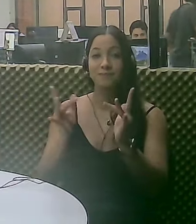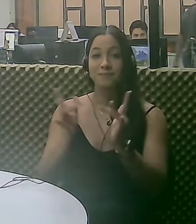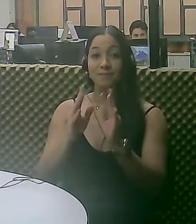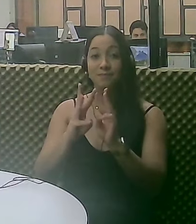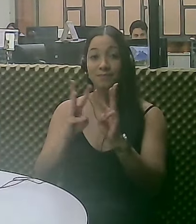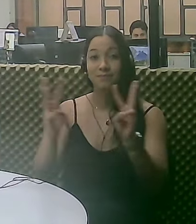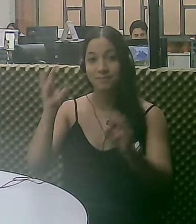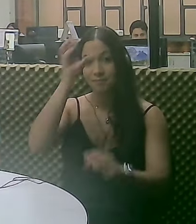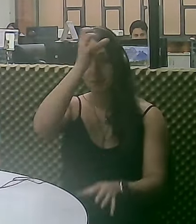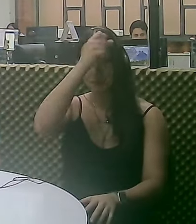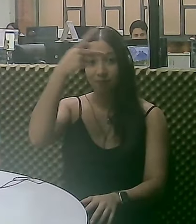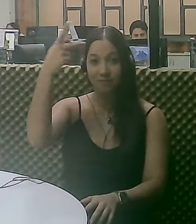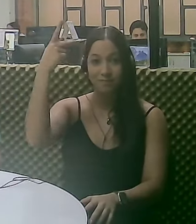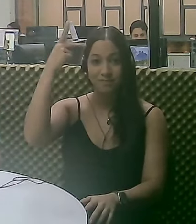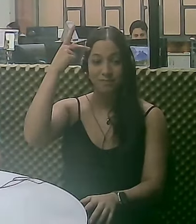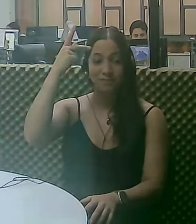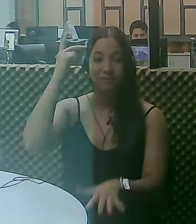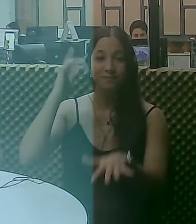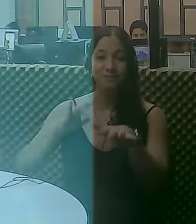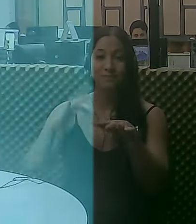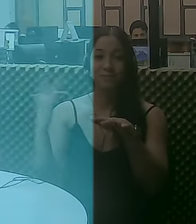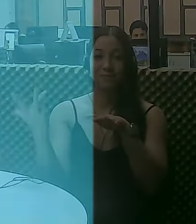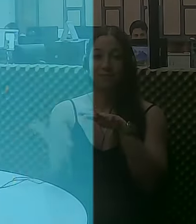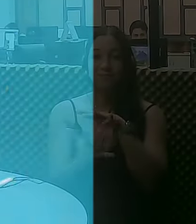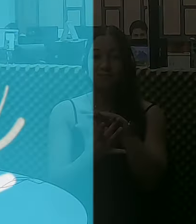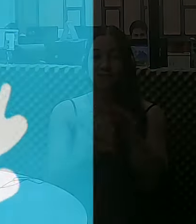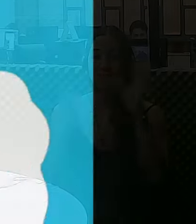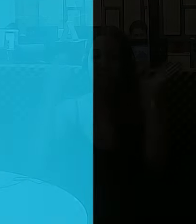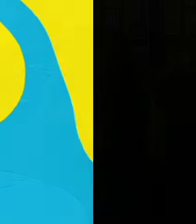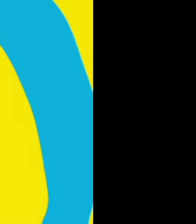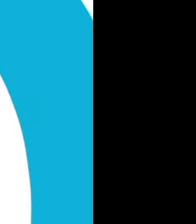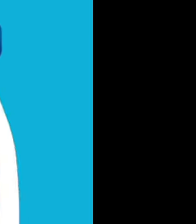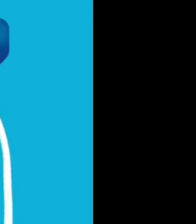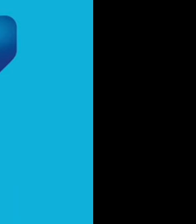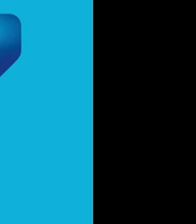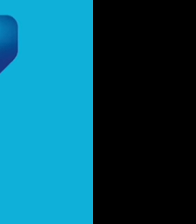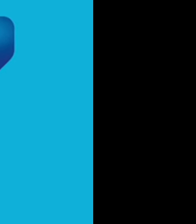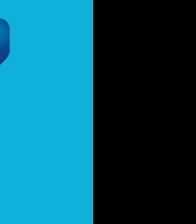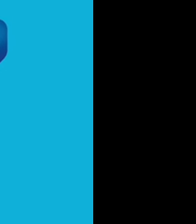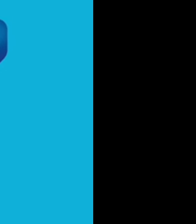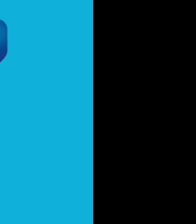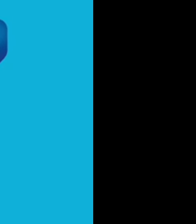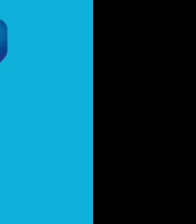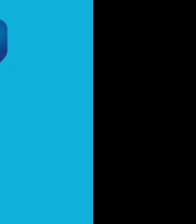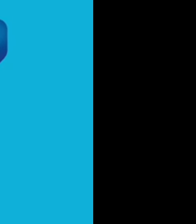Continue conosco no portal da Prefeitura e nas redes sociais.